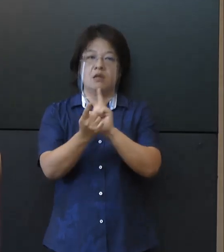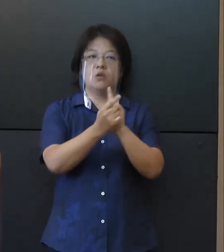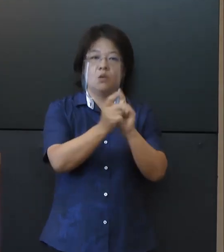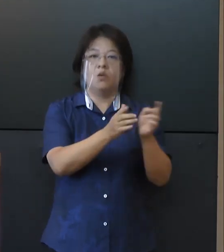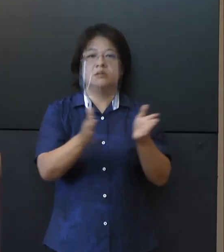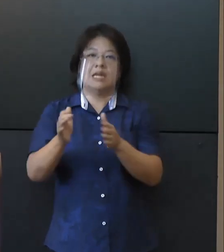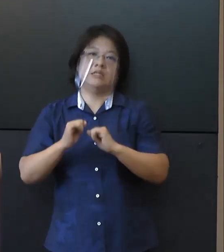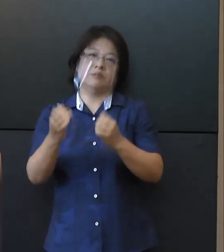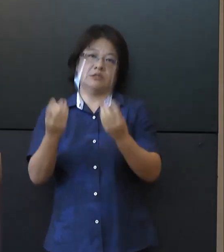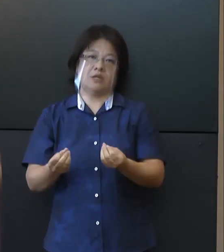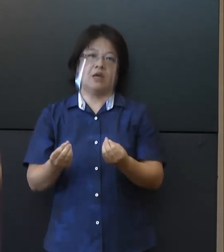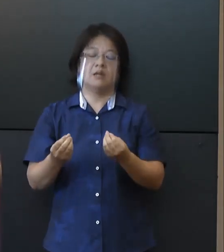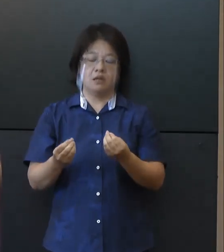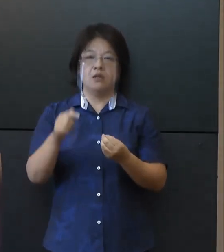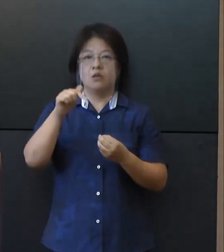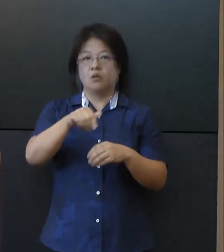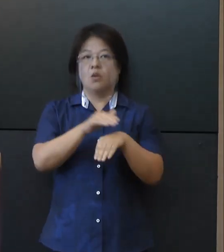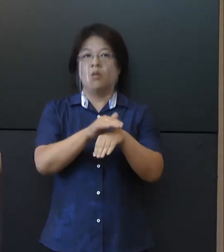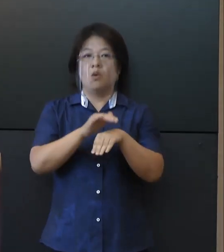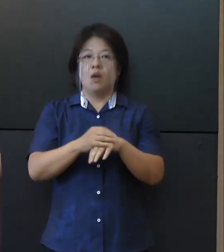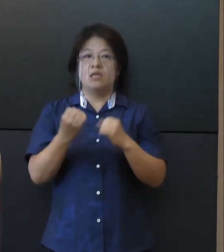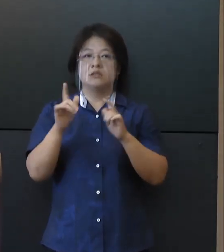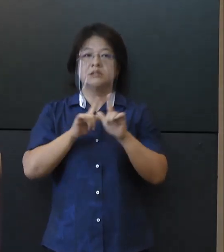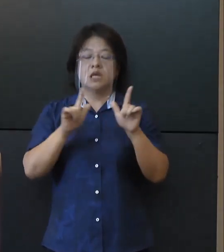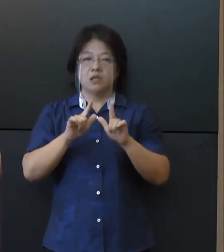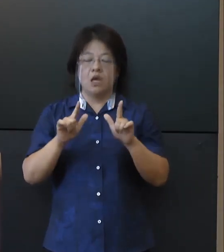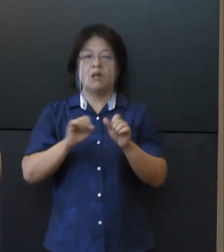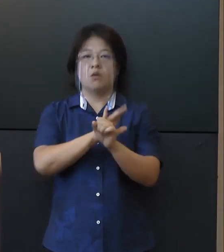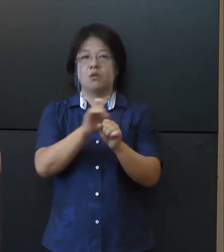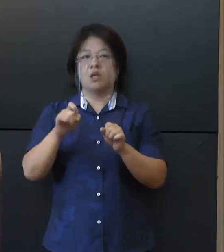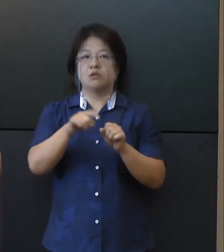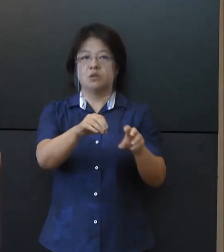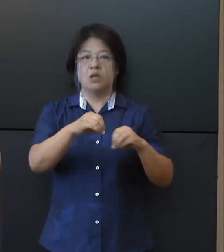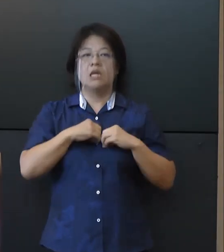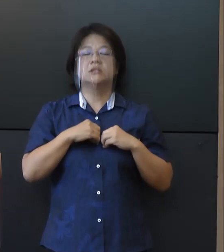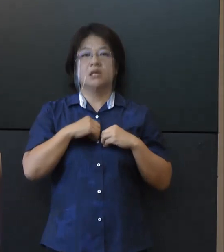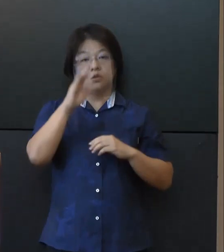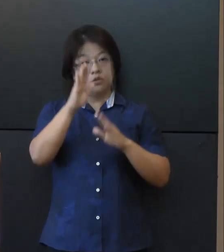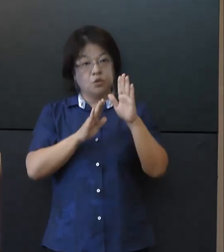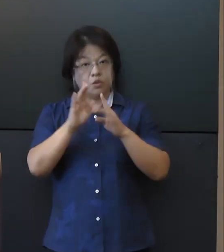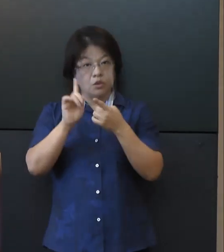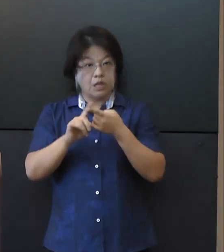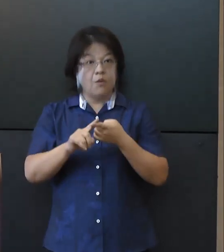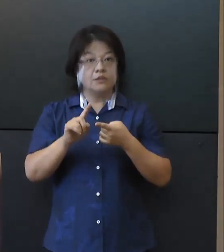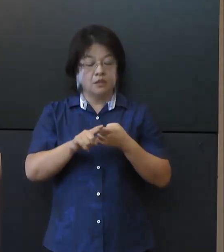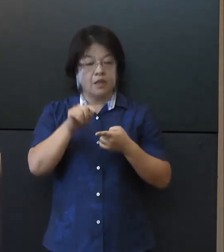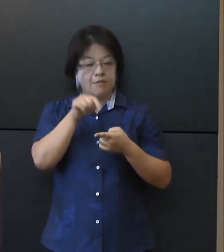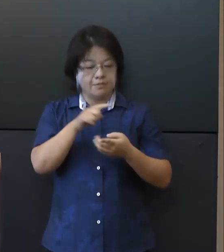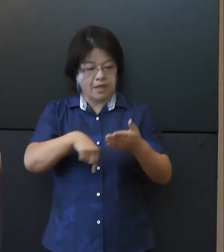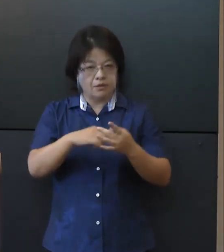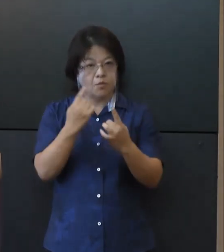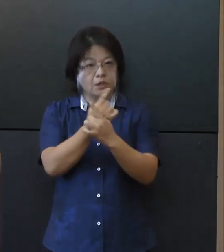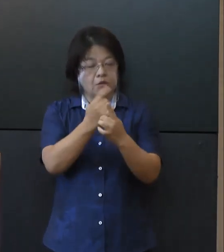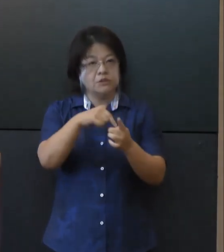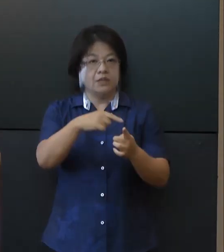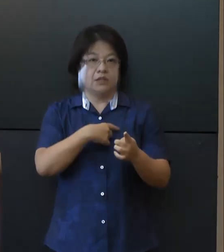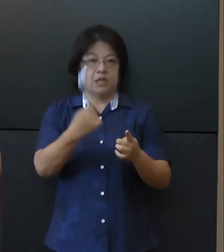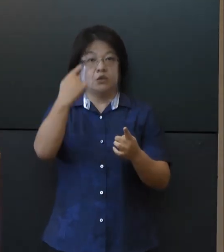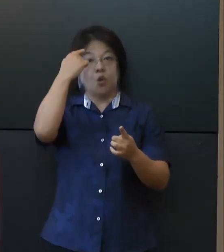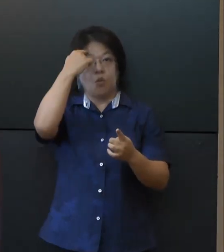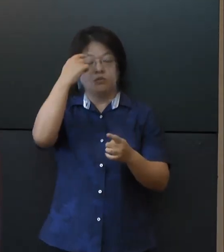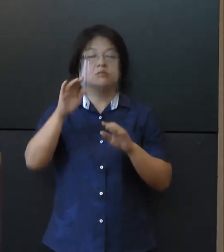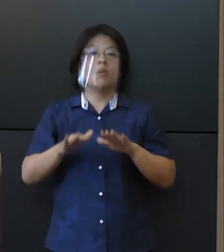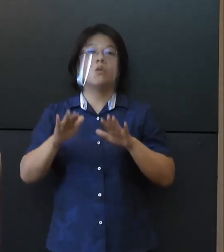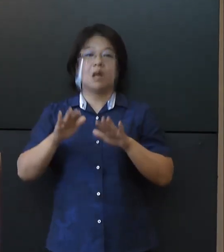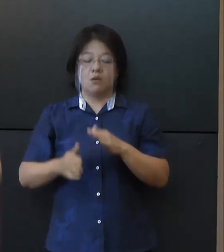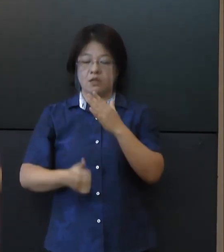は新型コロナウイルス感染症の状況により適宜見直すこととしており、今回は